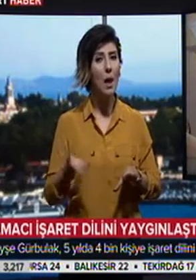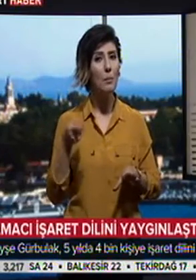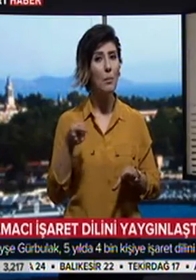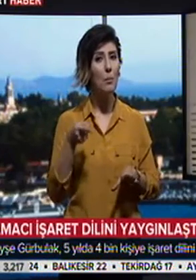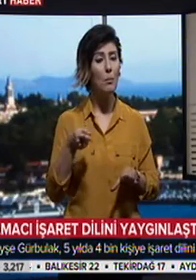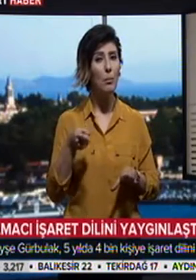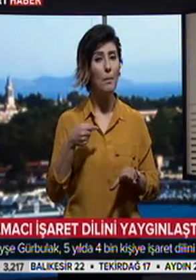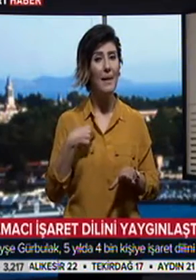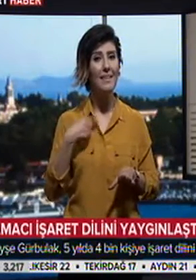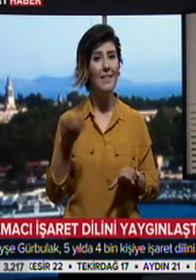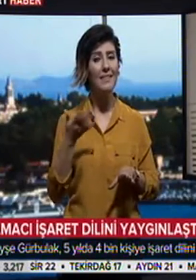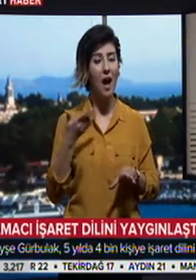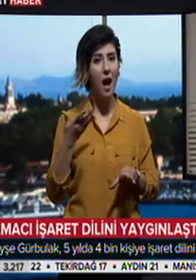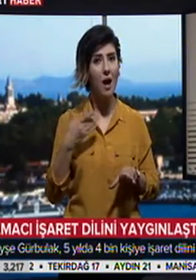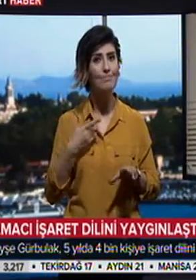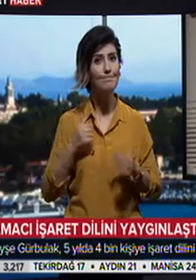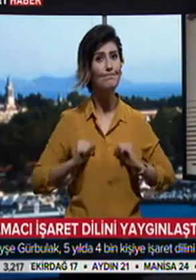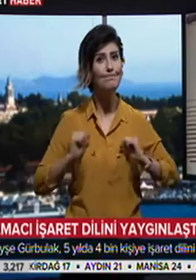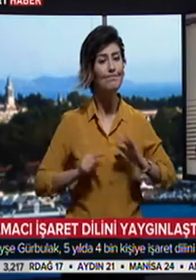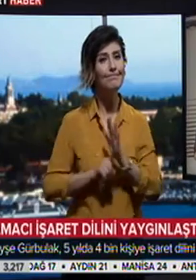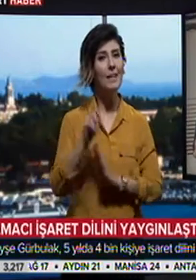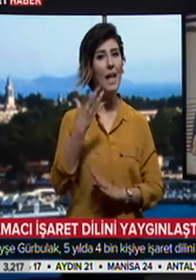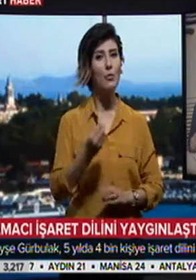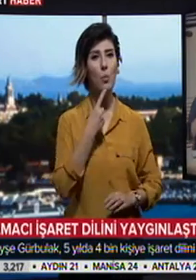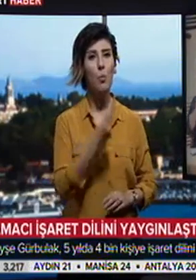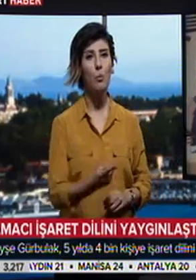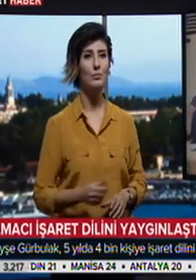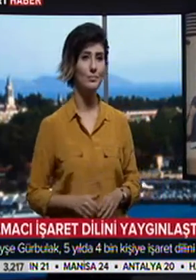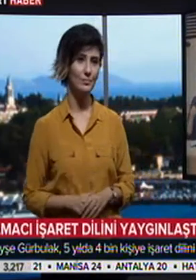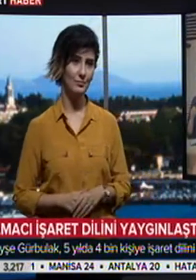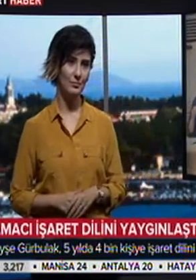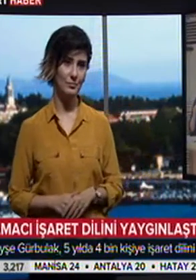hem bu beni daha çok motive ediyor.